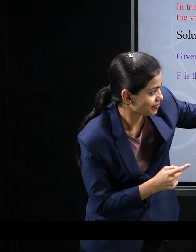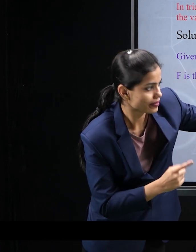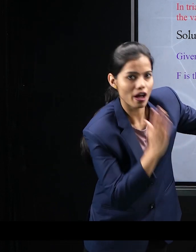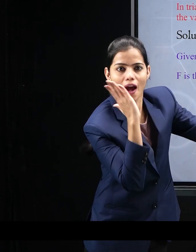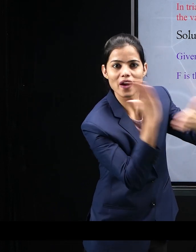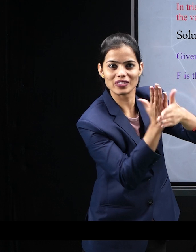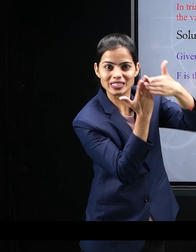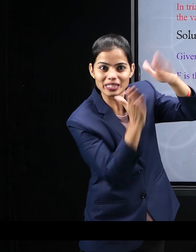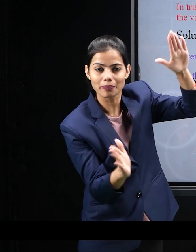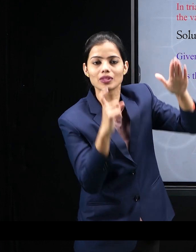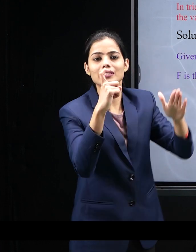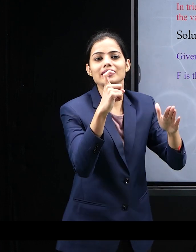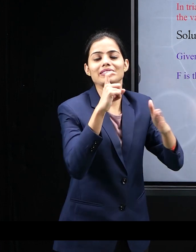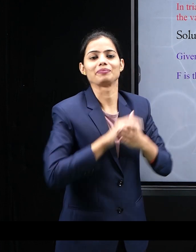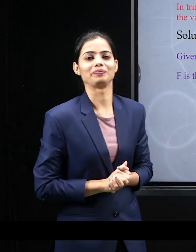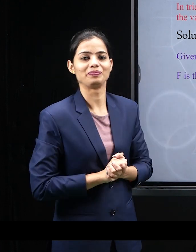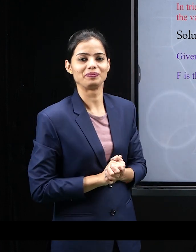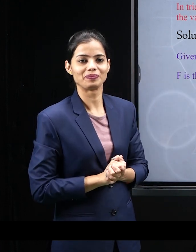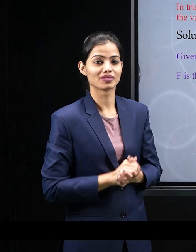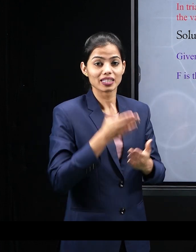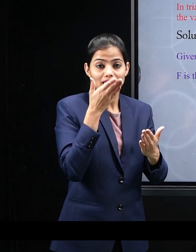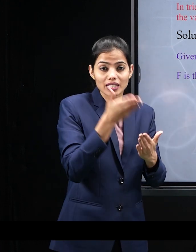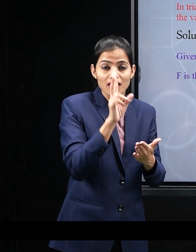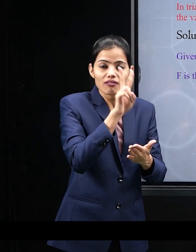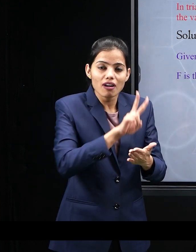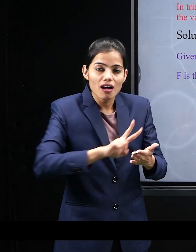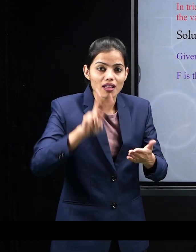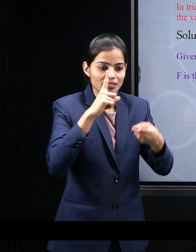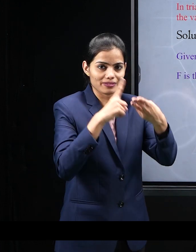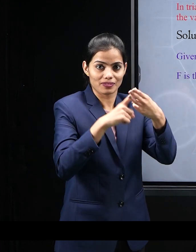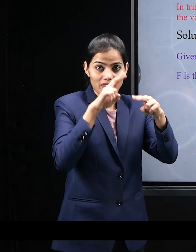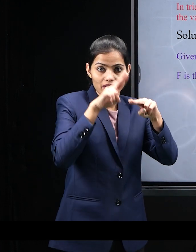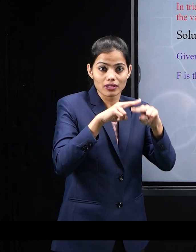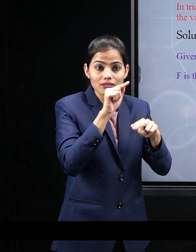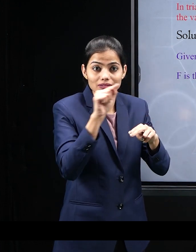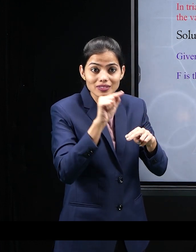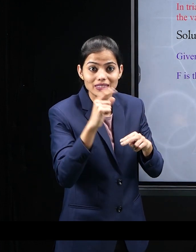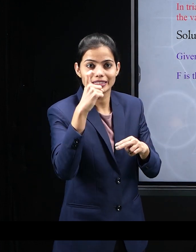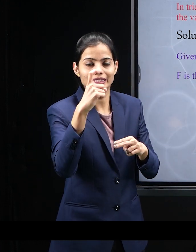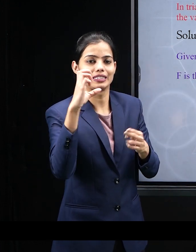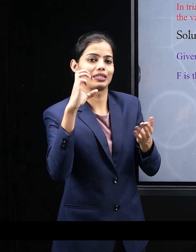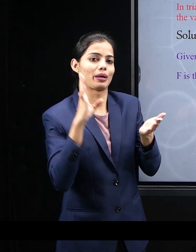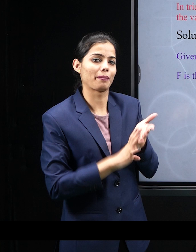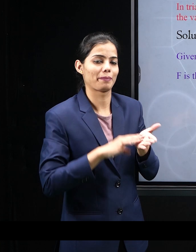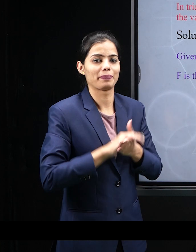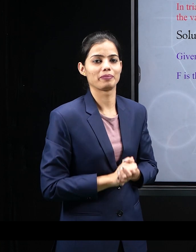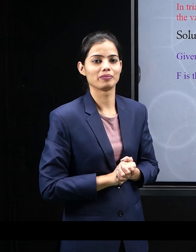1/2 ఇంటూ 14. కాబట్టి ఈఎఫ్ = 7 సెంటీమీటర్లు